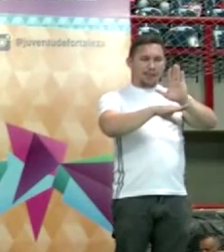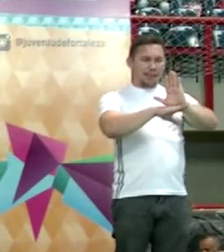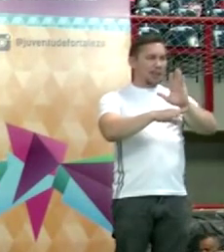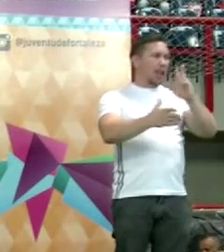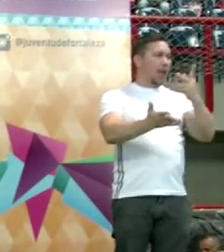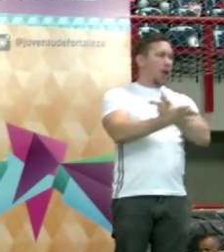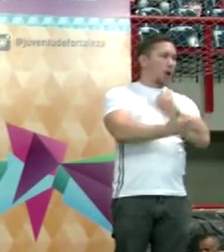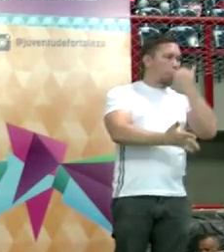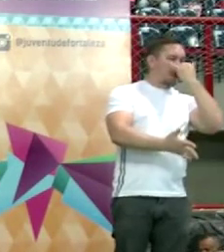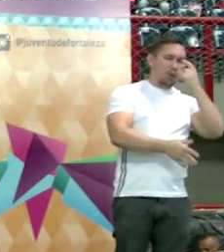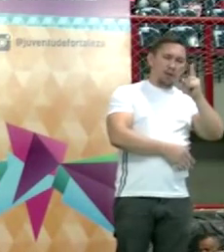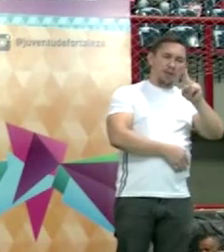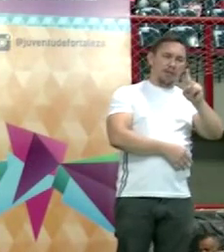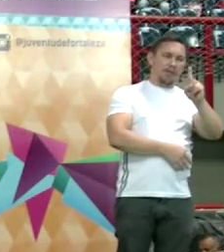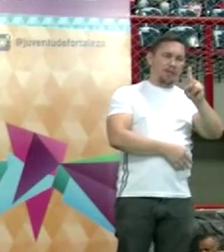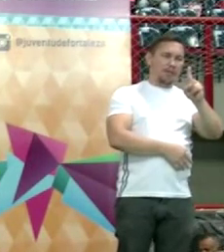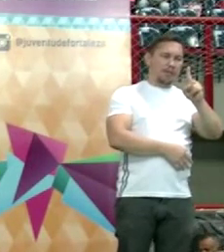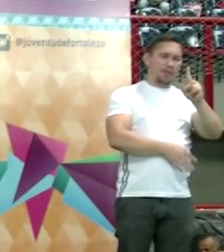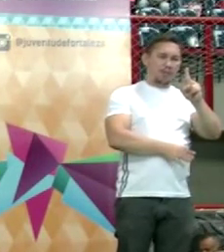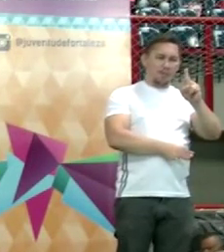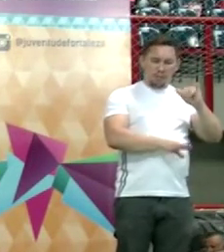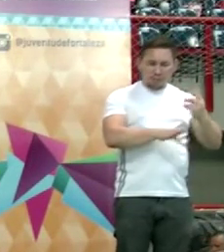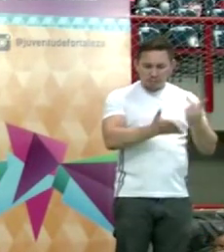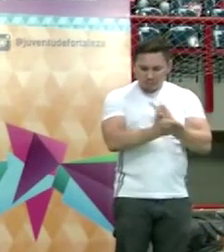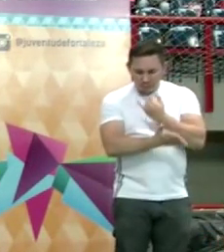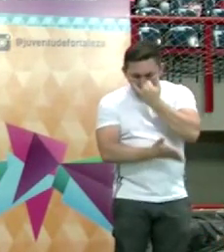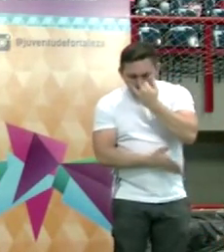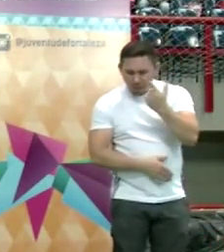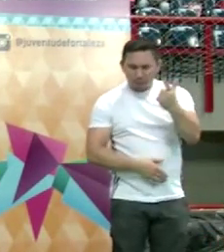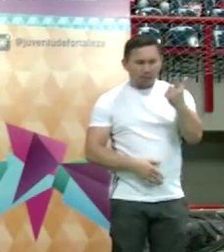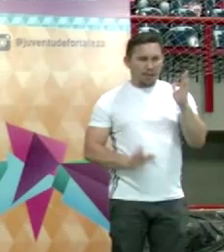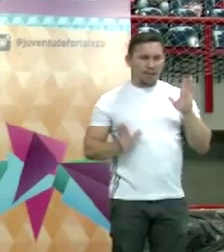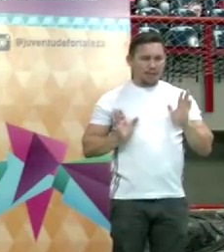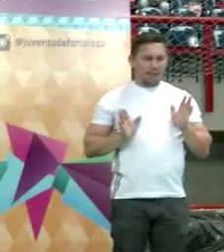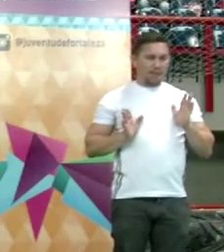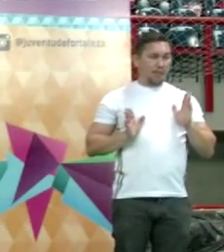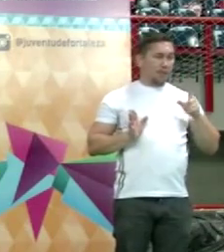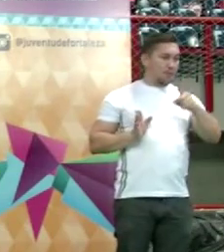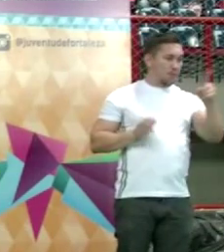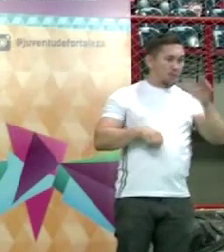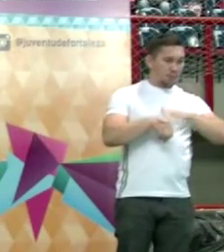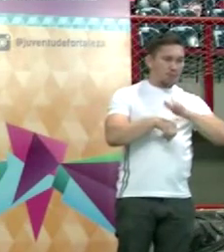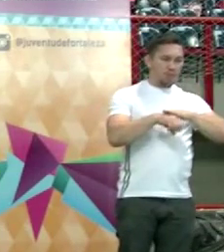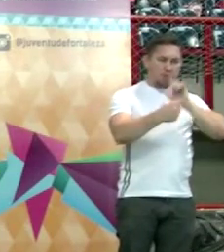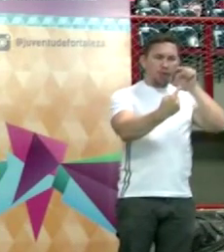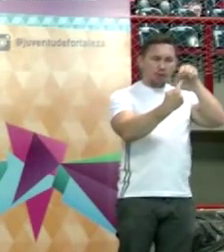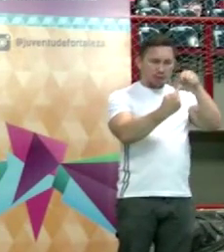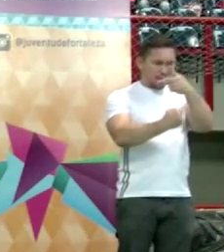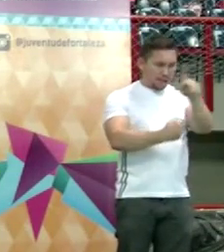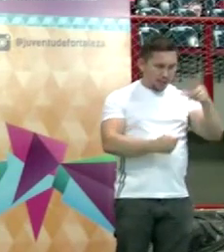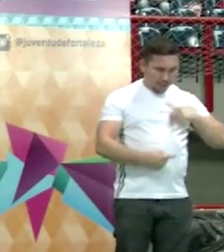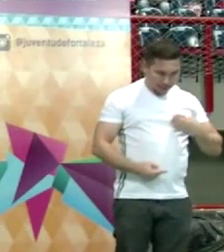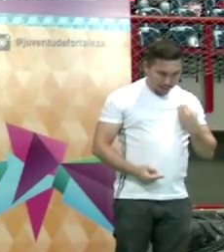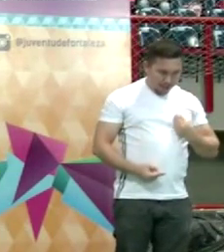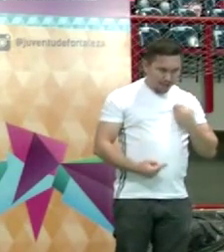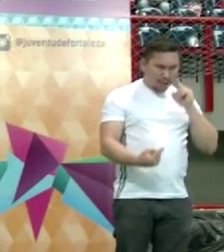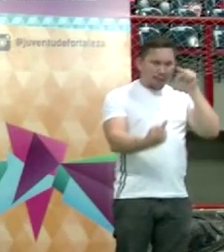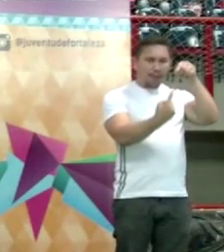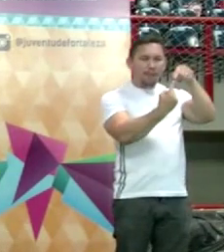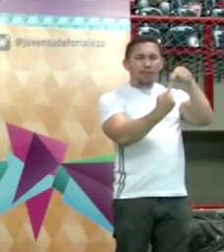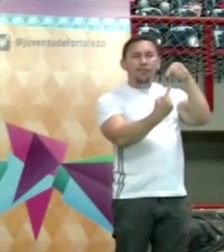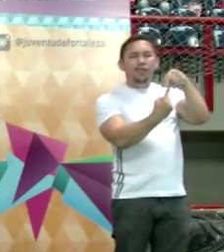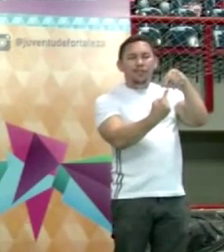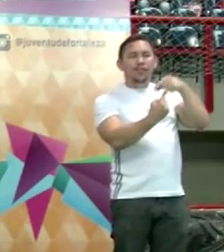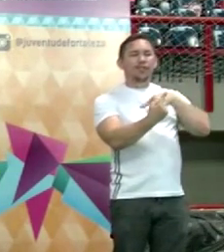por acaso, porque o acaso não existe. E você tem um propósito. Esse seu propósito